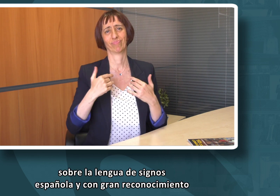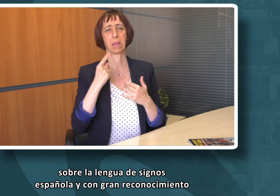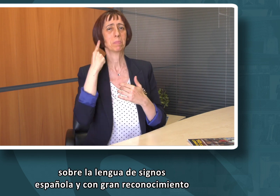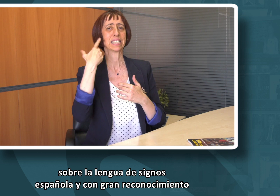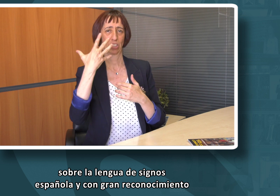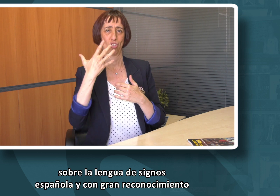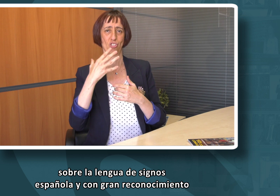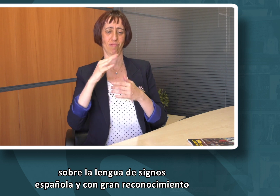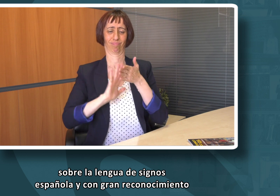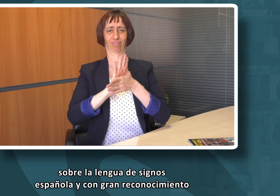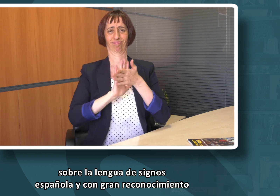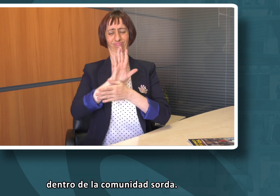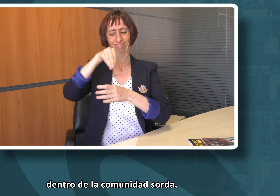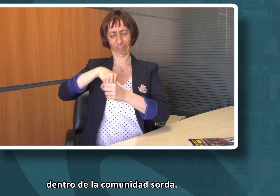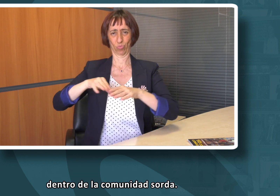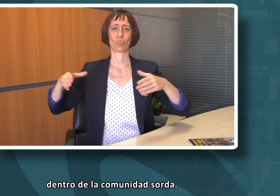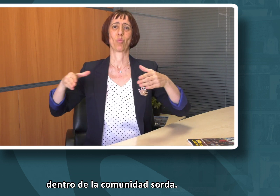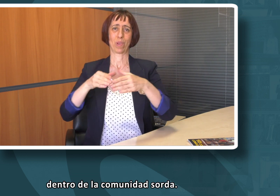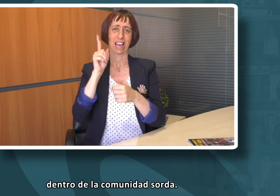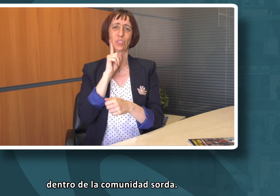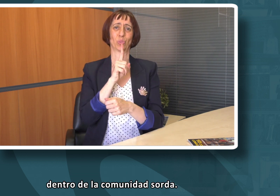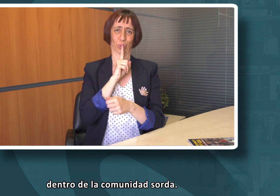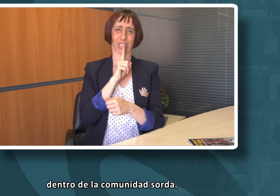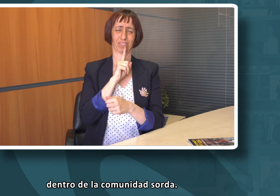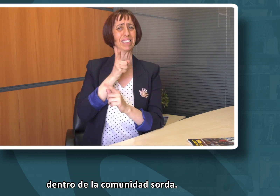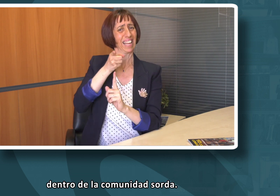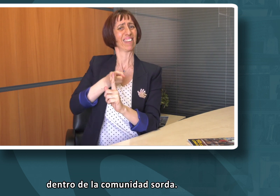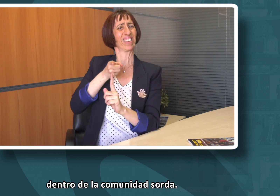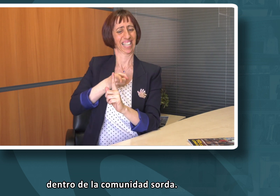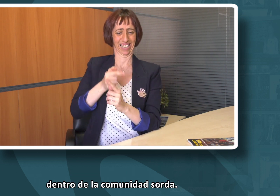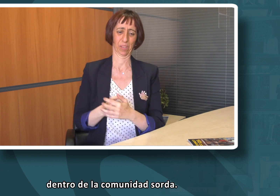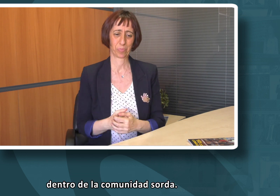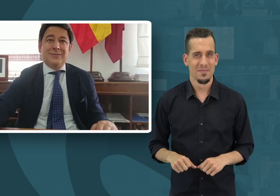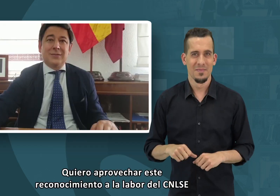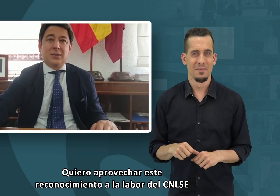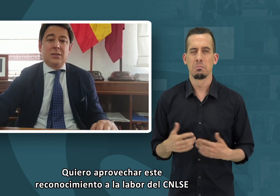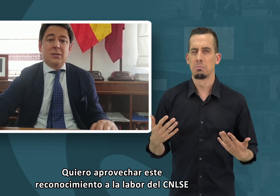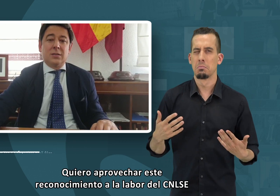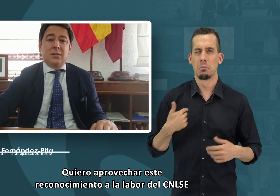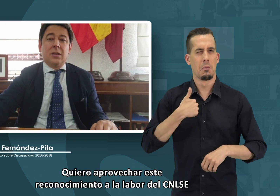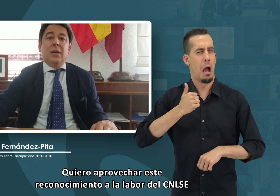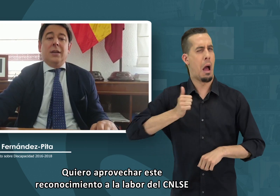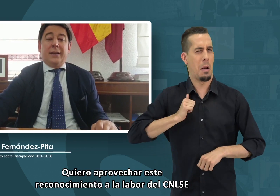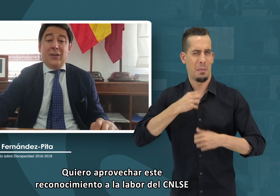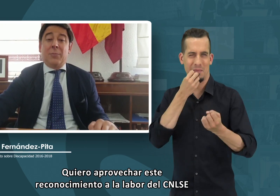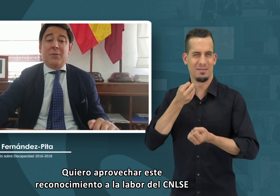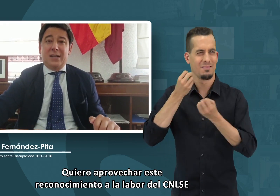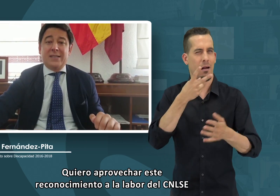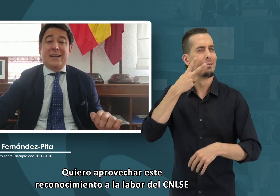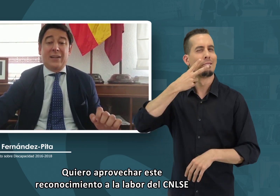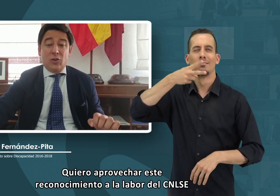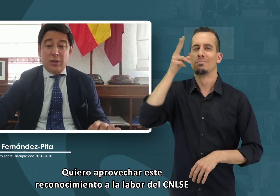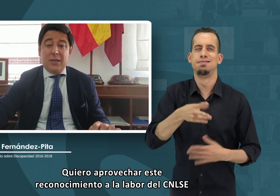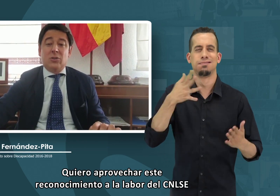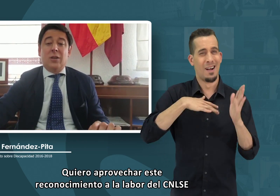un referente de prestigio sobre la lengua de signos española con gran reconocimiento dentro de la comunidad sorda. Quiero aprovechar